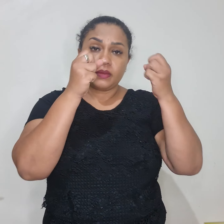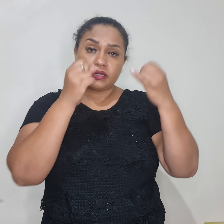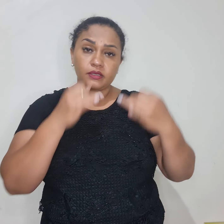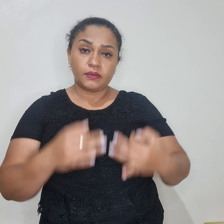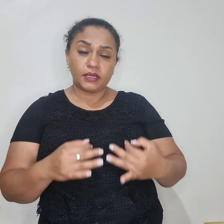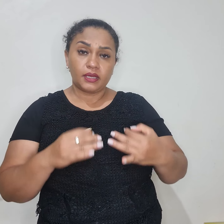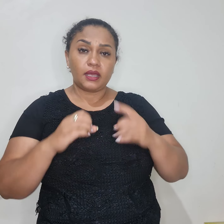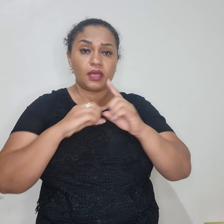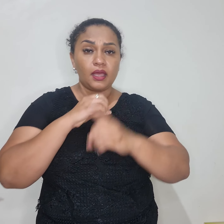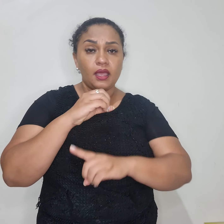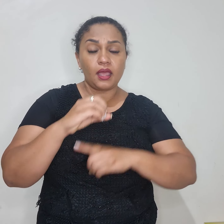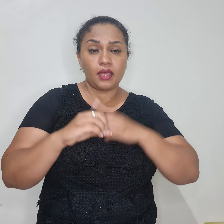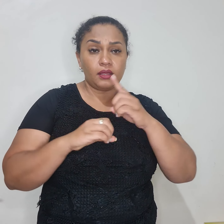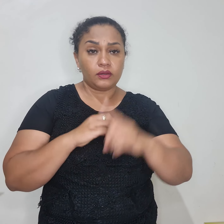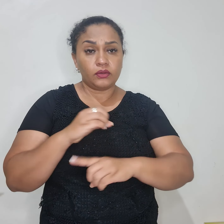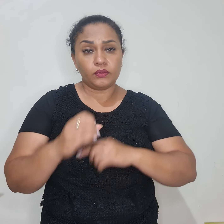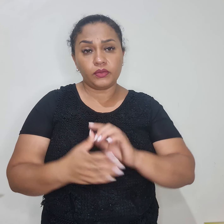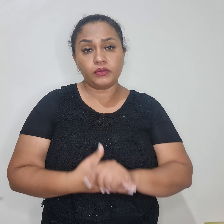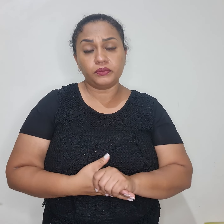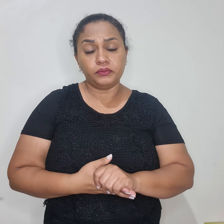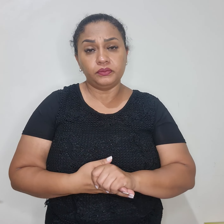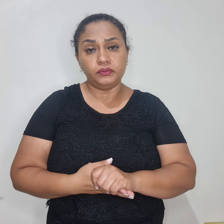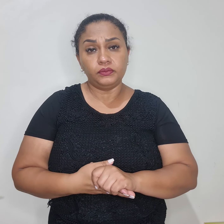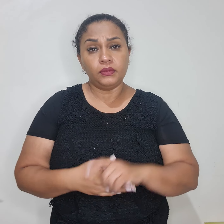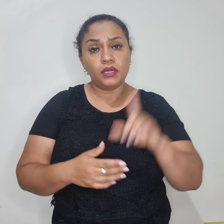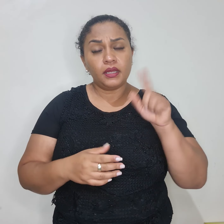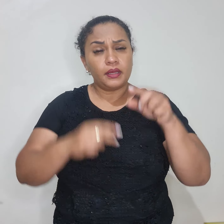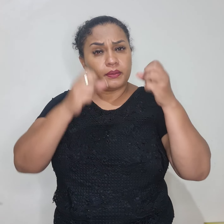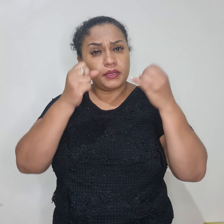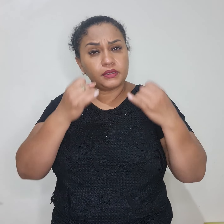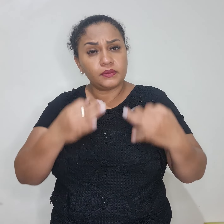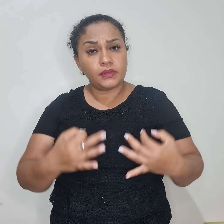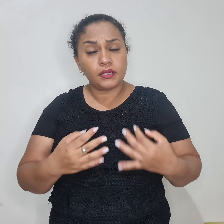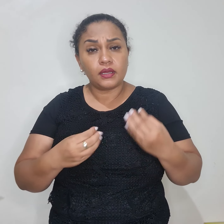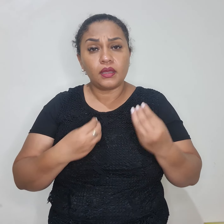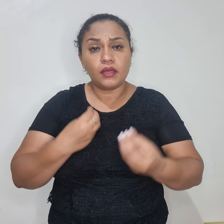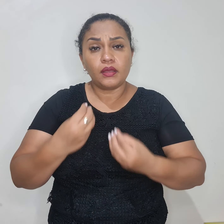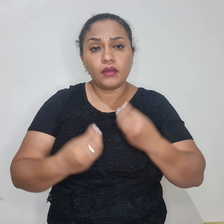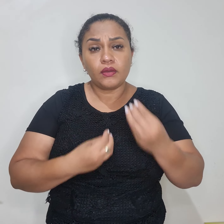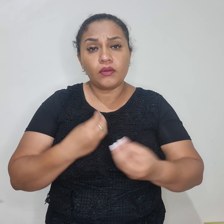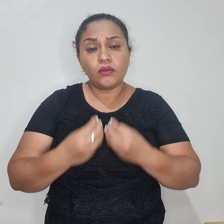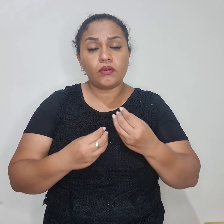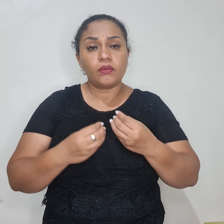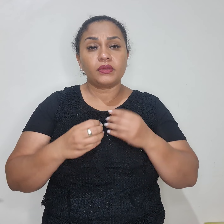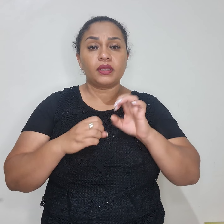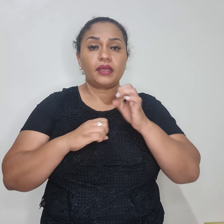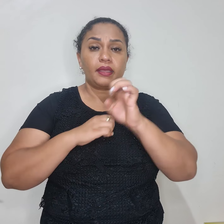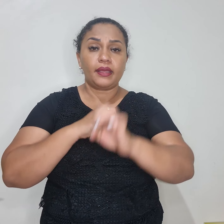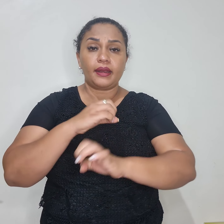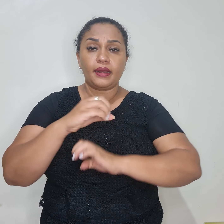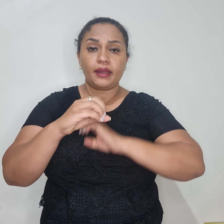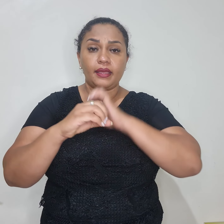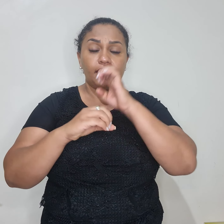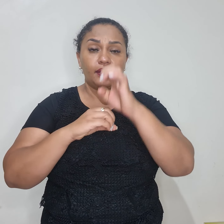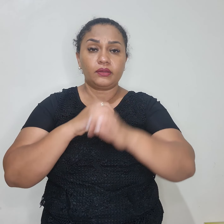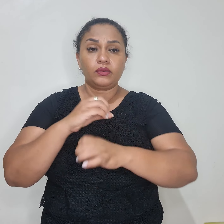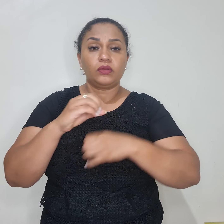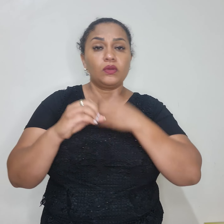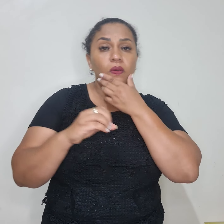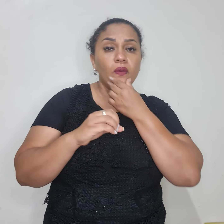Rutherford-Bohr. Então, o modelo dele é para explicar a questão da localização dos elétrons, que já foi descoberto pelo Bohr. Então, ele determinou